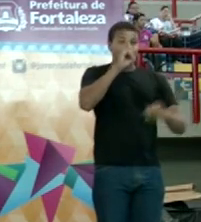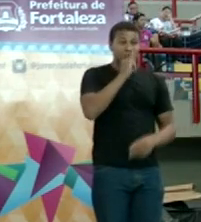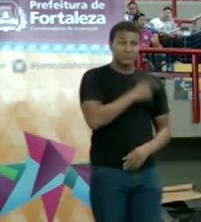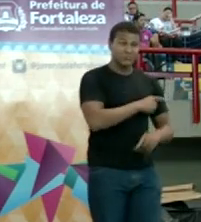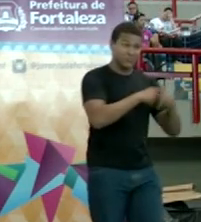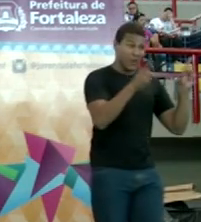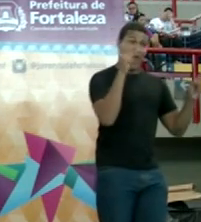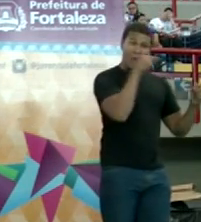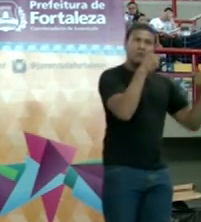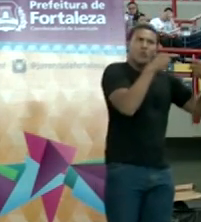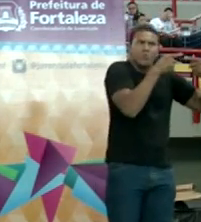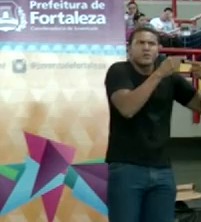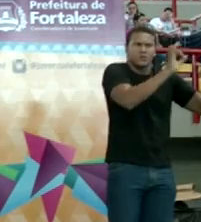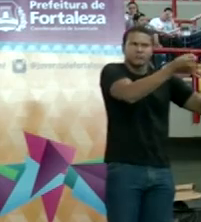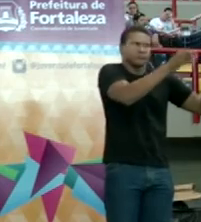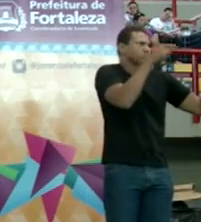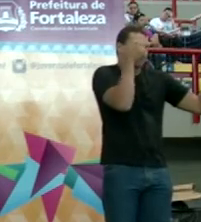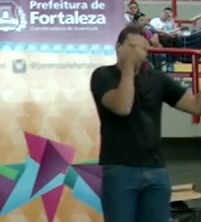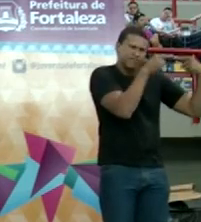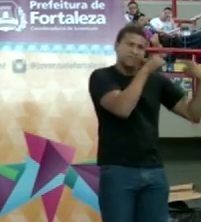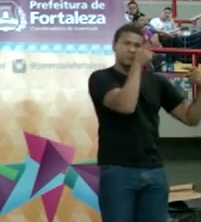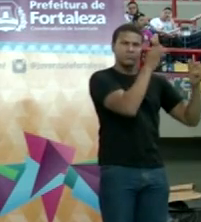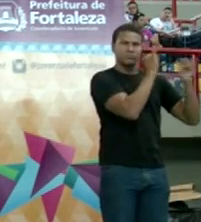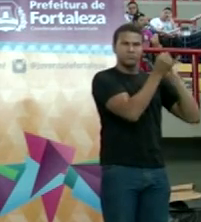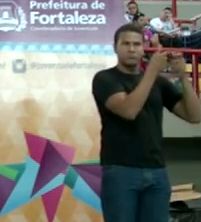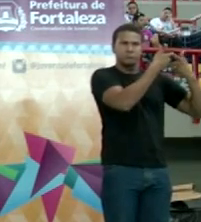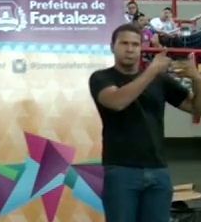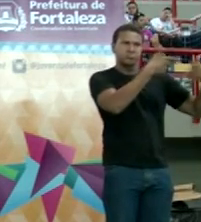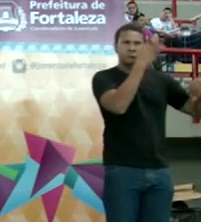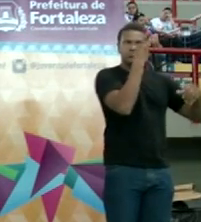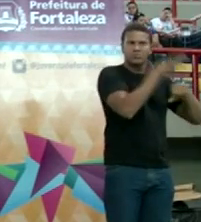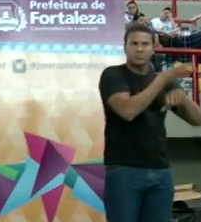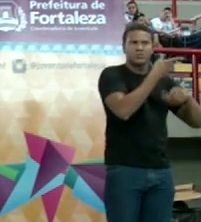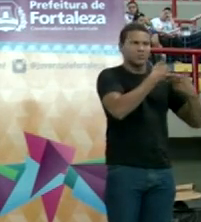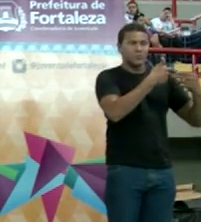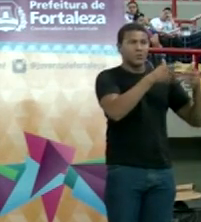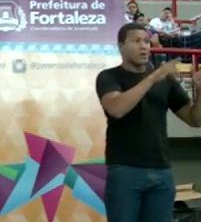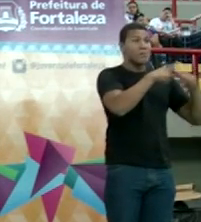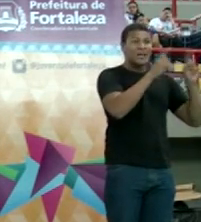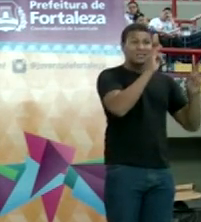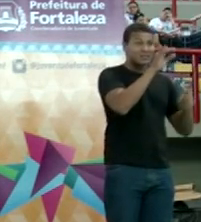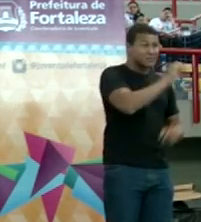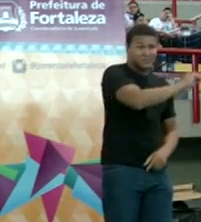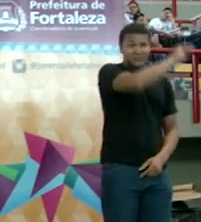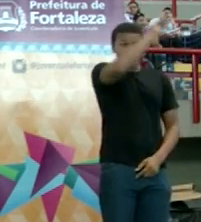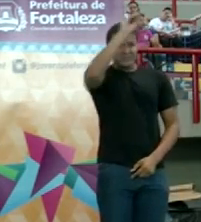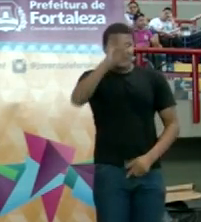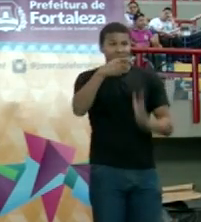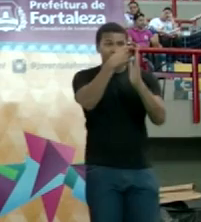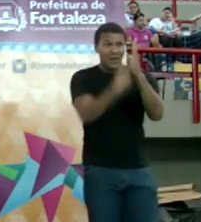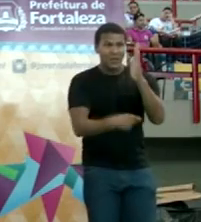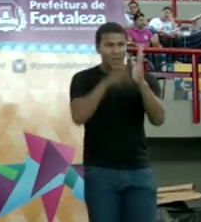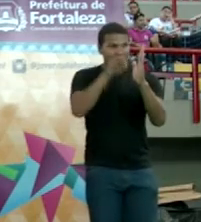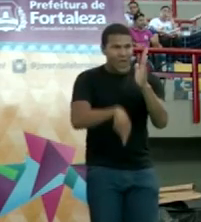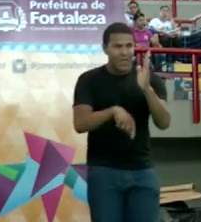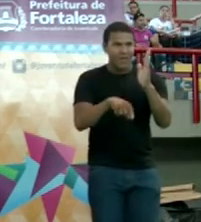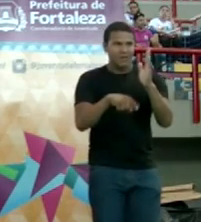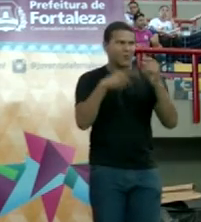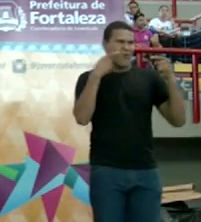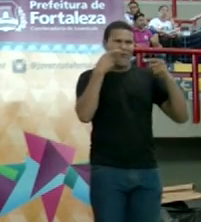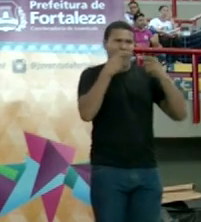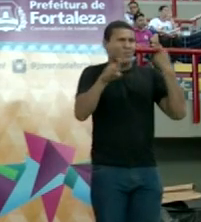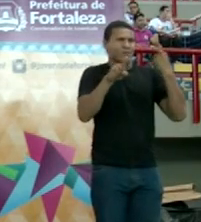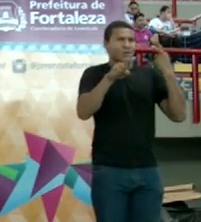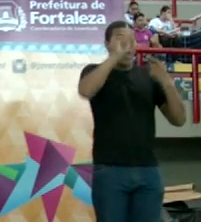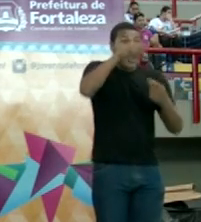isso que é errado e o aluno perde ponto. Que tem gente que usa esse nome. É errado, não é errada essa linguagem.